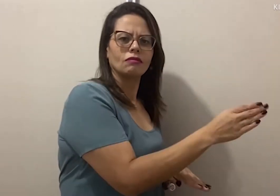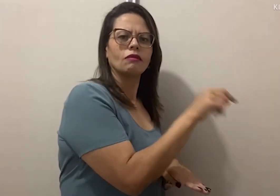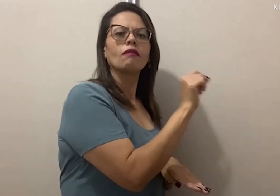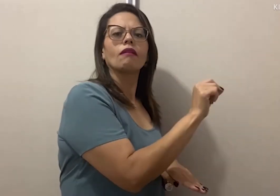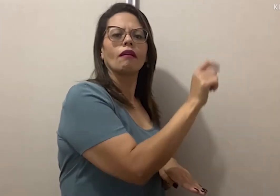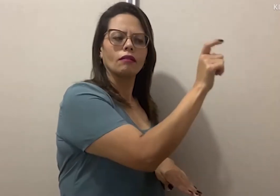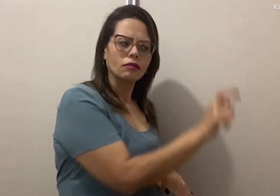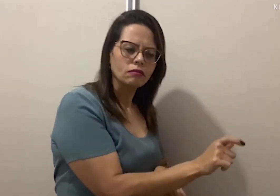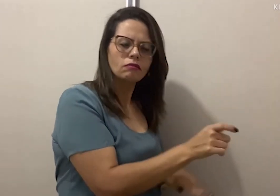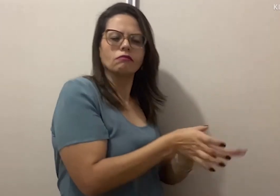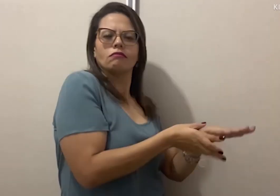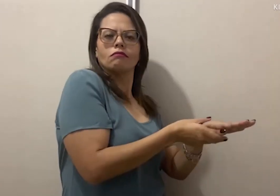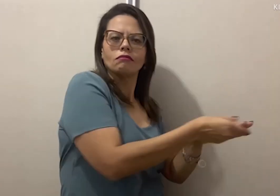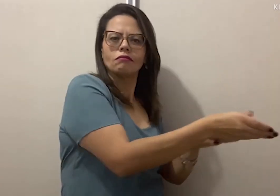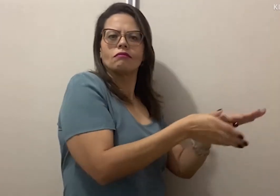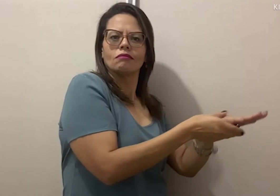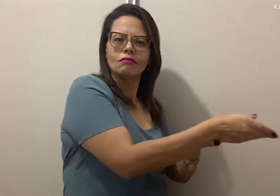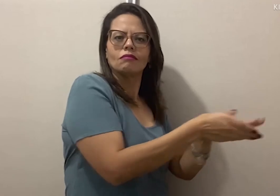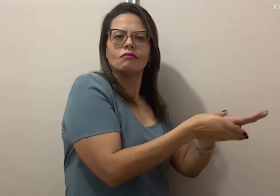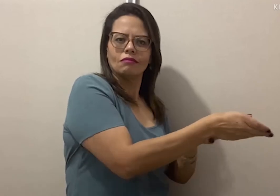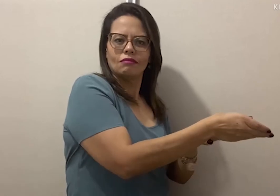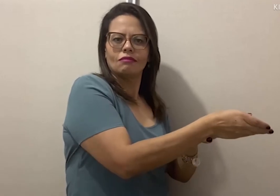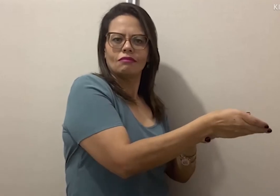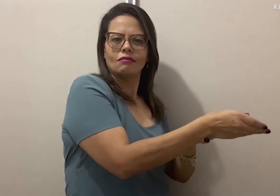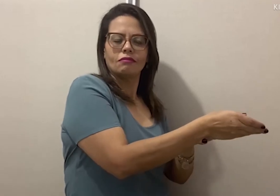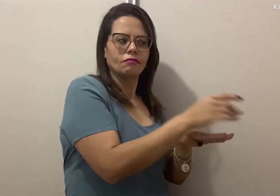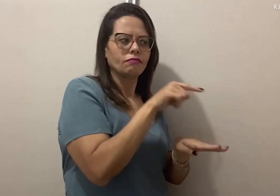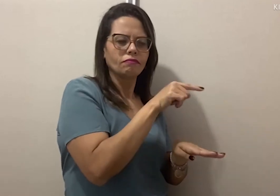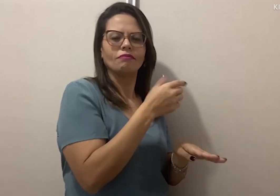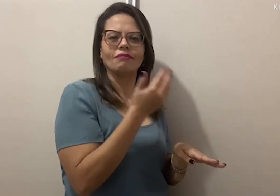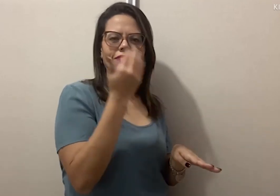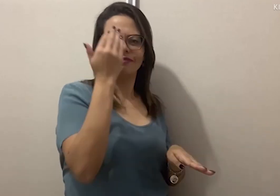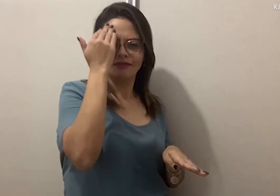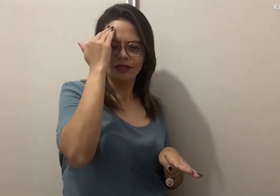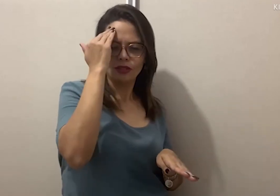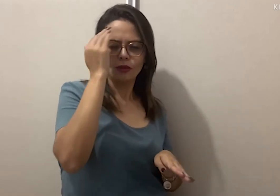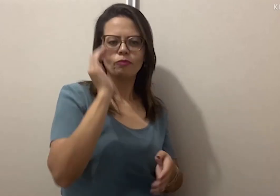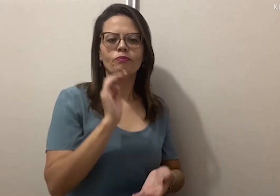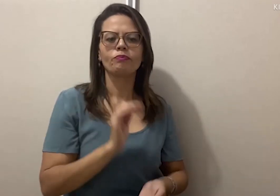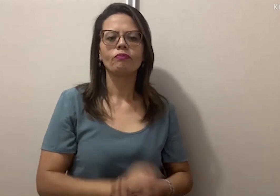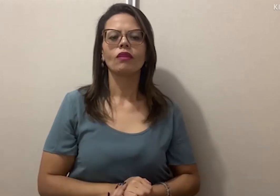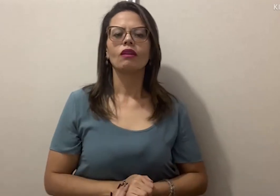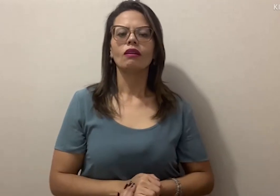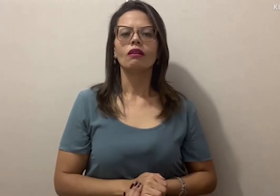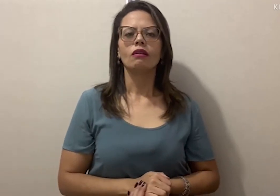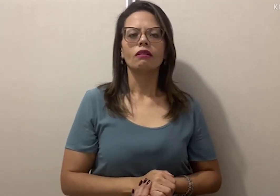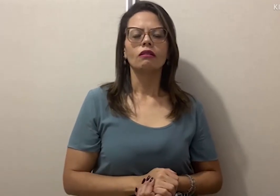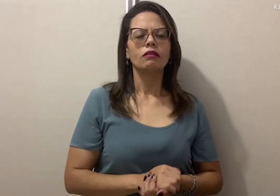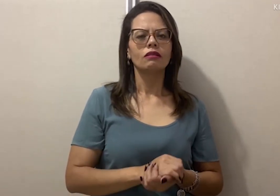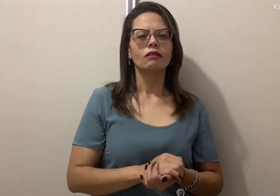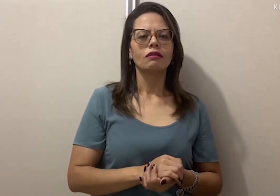aonde está a pessoa. É direcionada a essa pessoa que eu estou me referindo. Então, o verbo está ali. Entendeu?